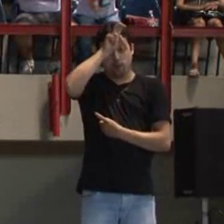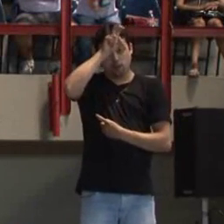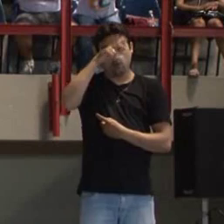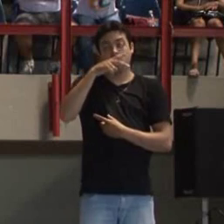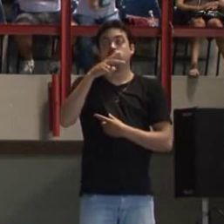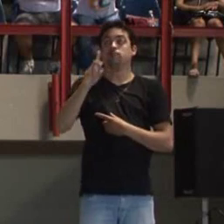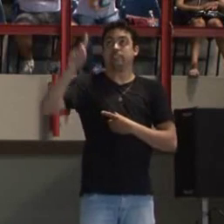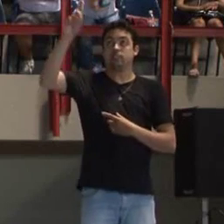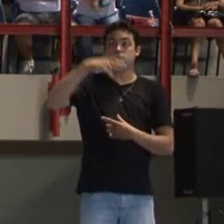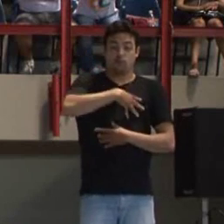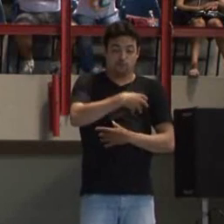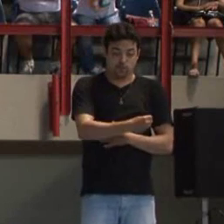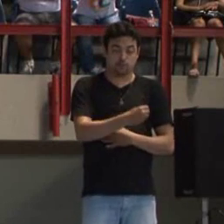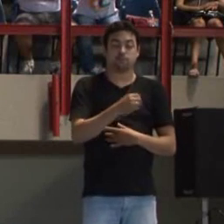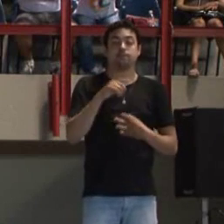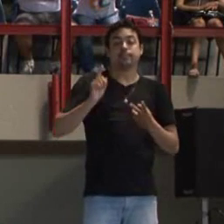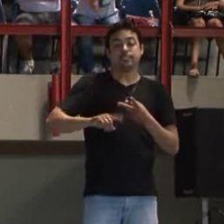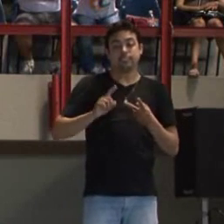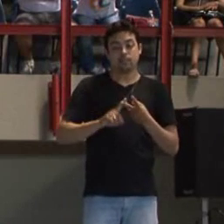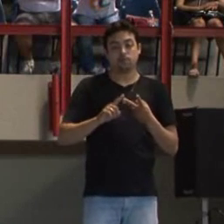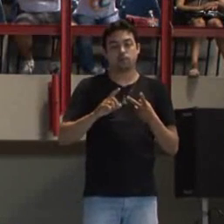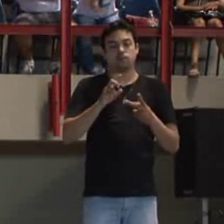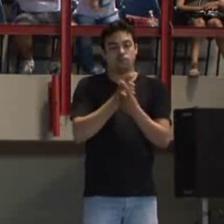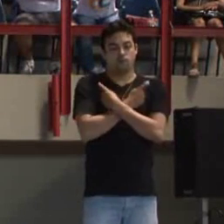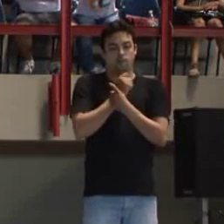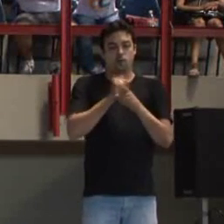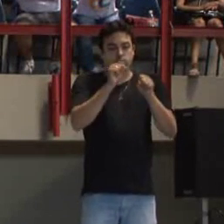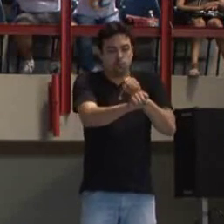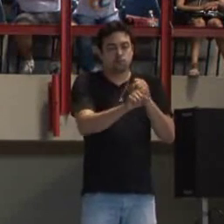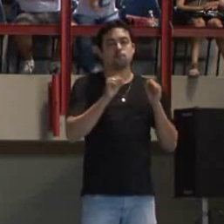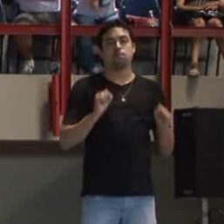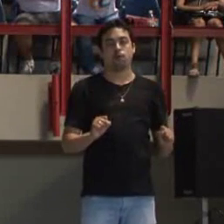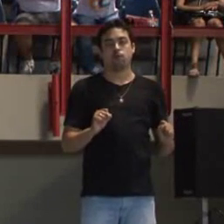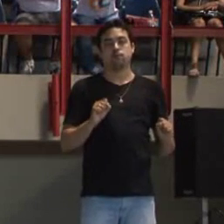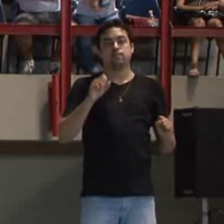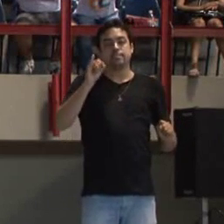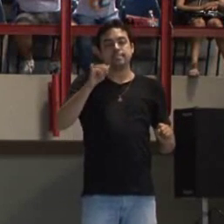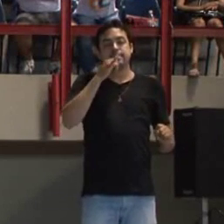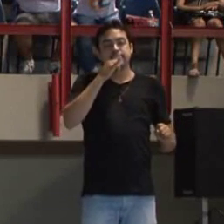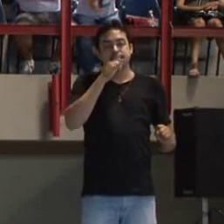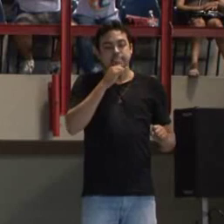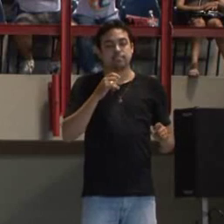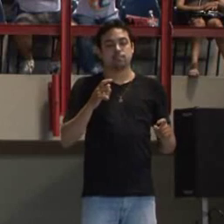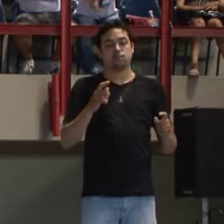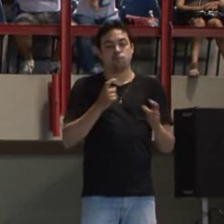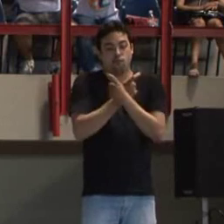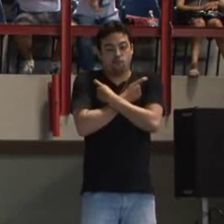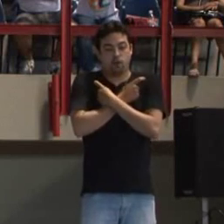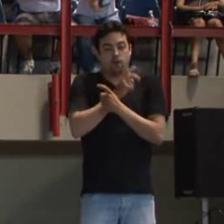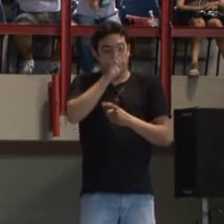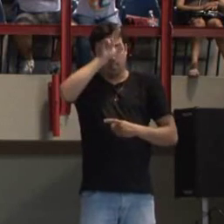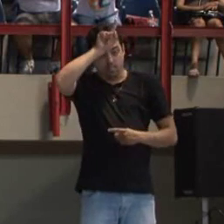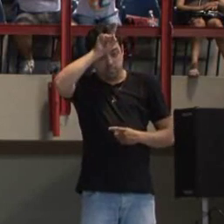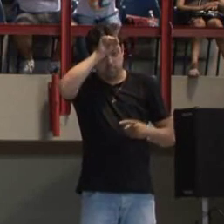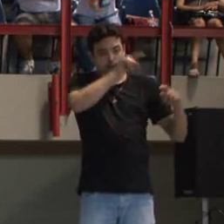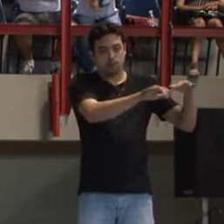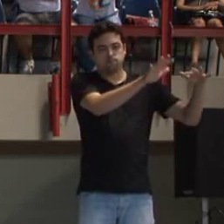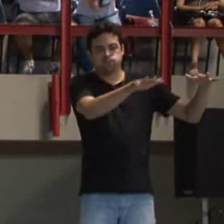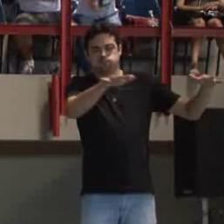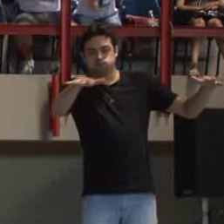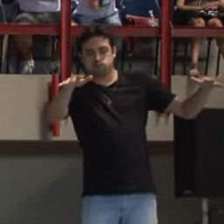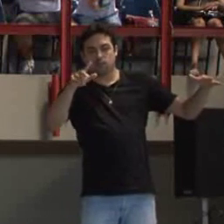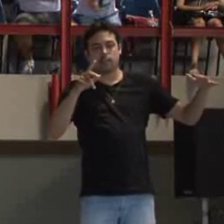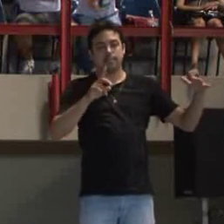dos deuses. O faraó pode ser morto? Pode. Se o faraó errar cheio do rio, ele é um deus o quê?